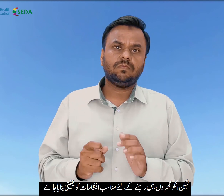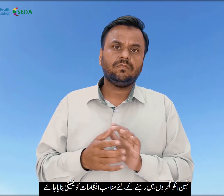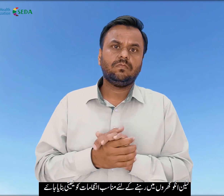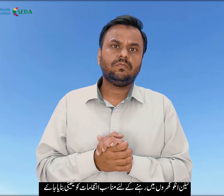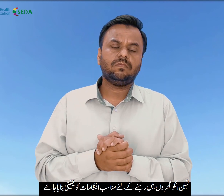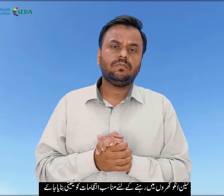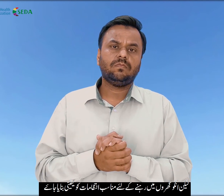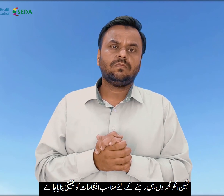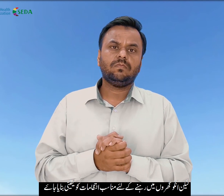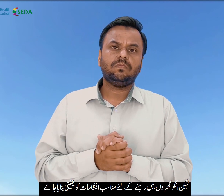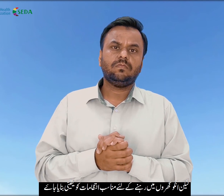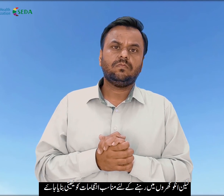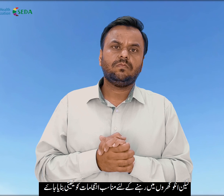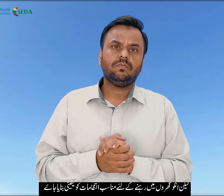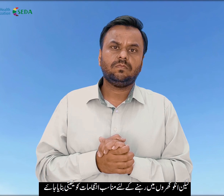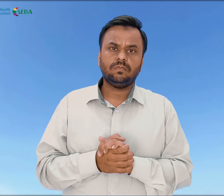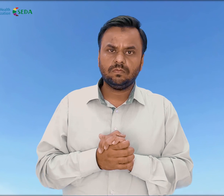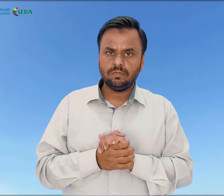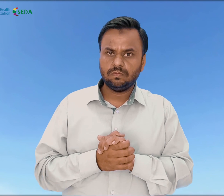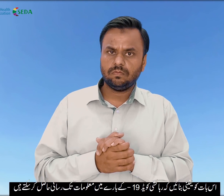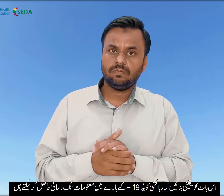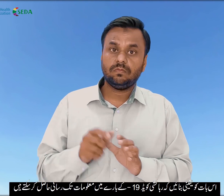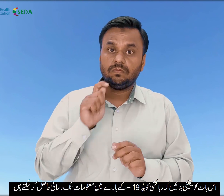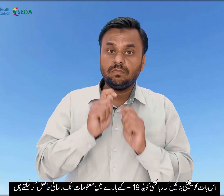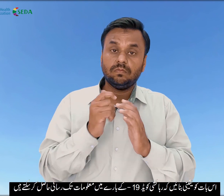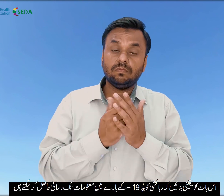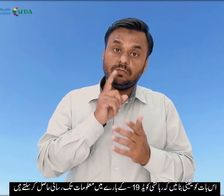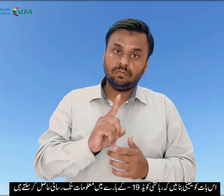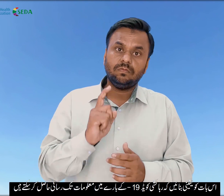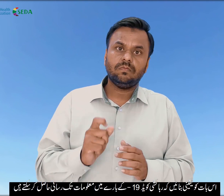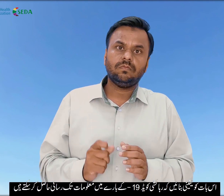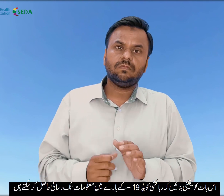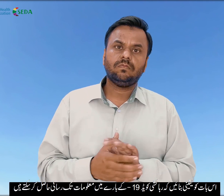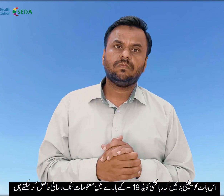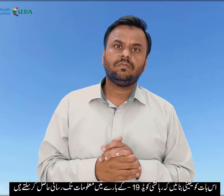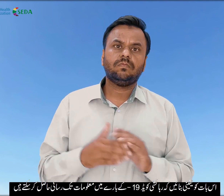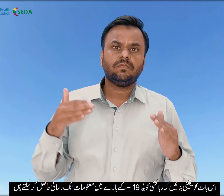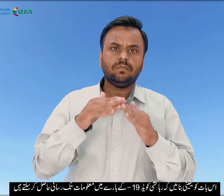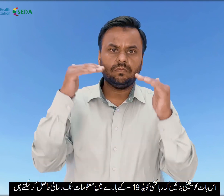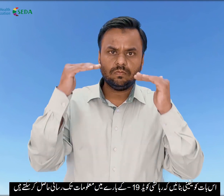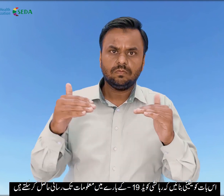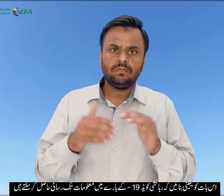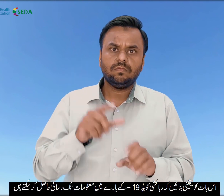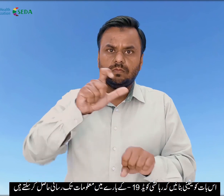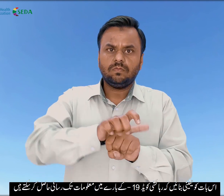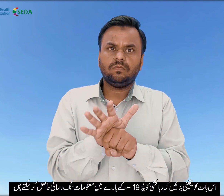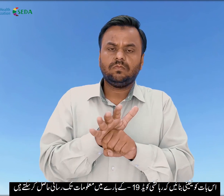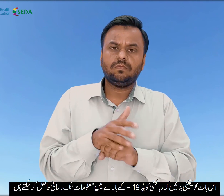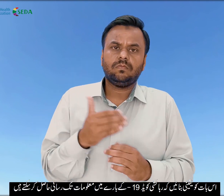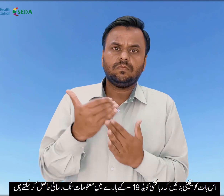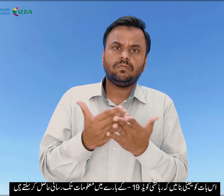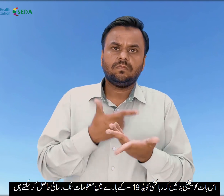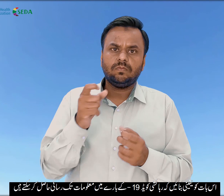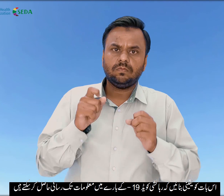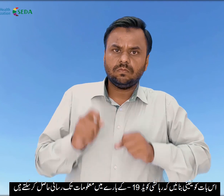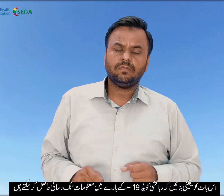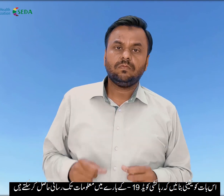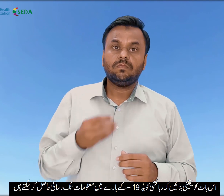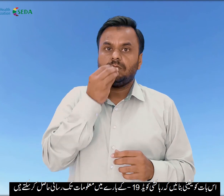یقینی بنایا جائے۔ اس بات کو یقینی بنائیں کہ رہائشی کووڈ-19 کے بارے میں